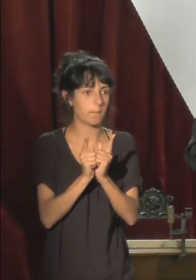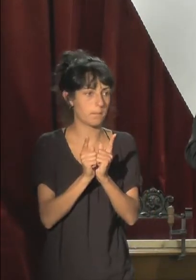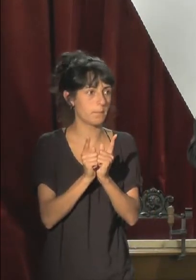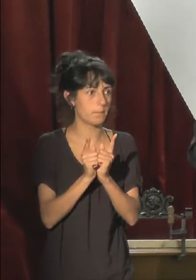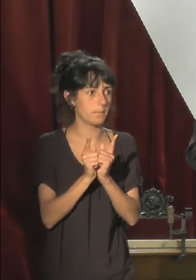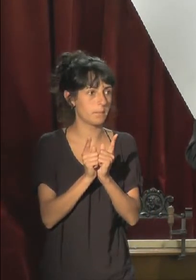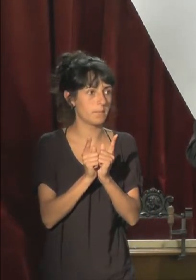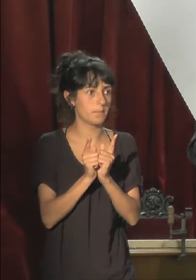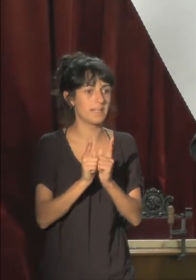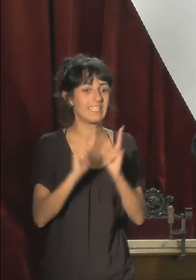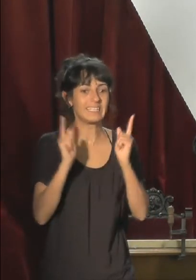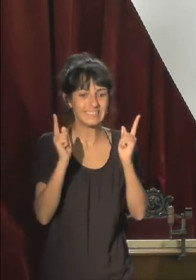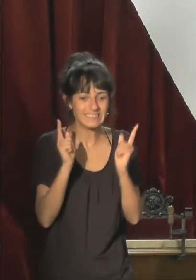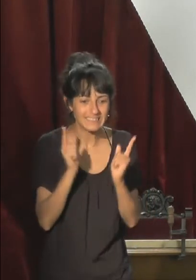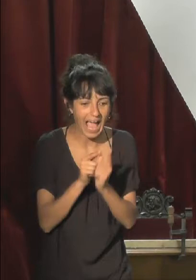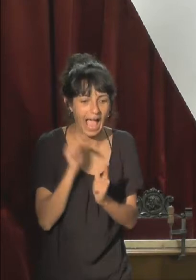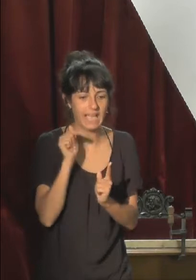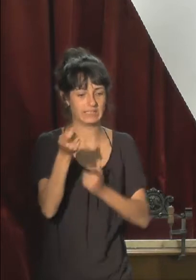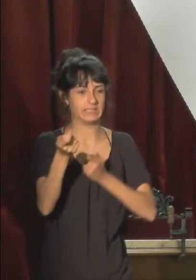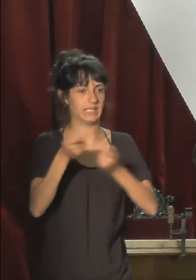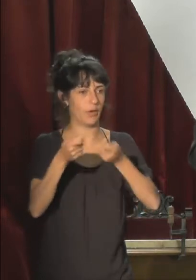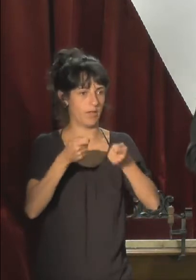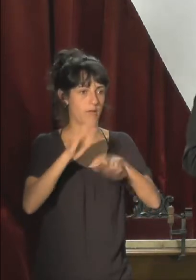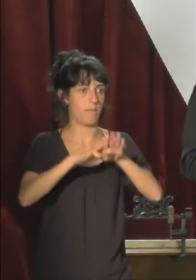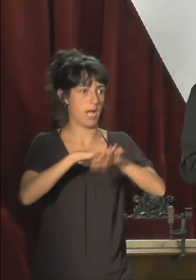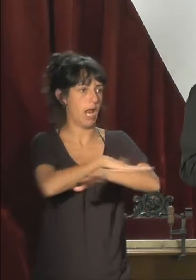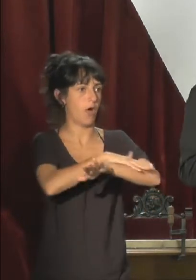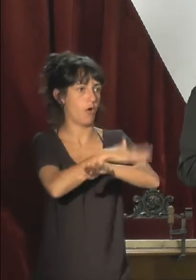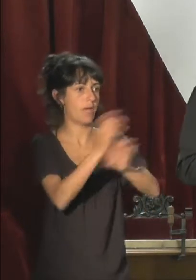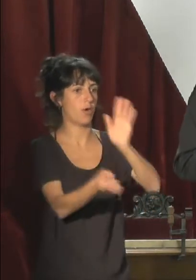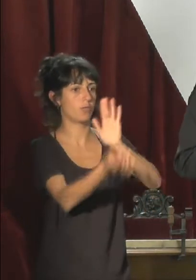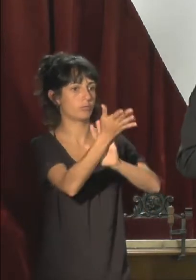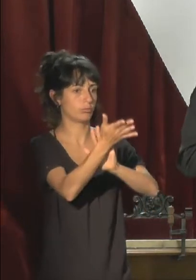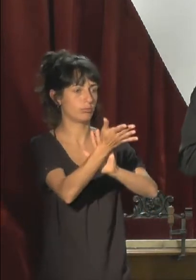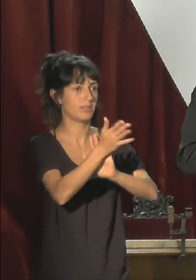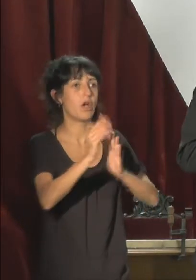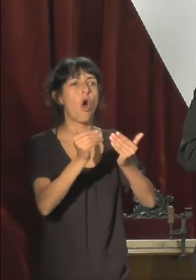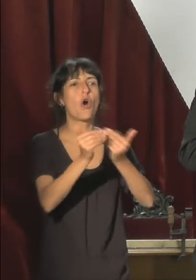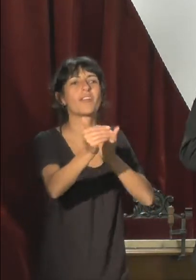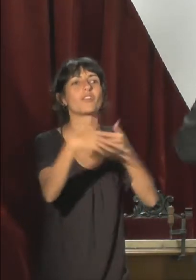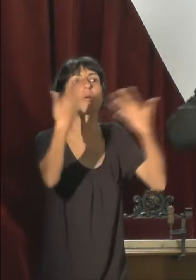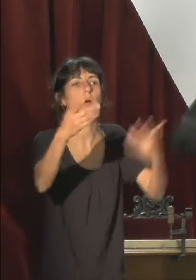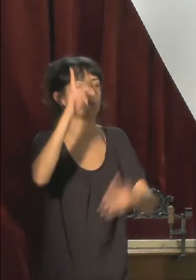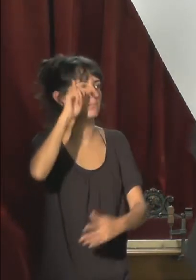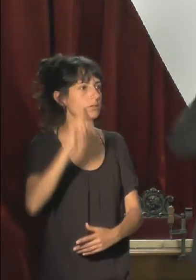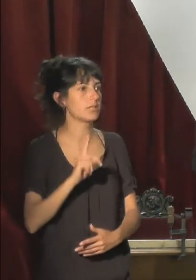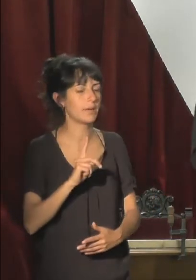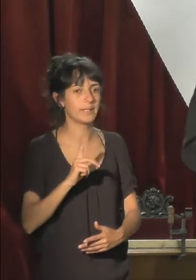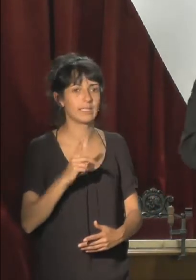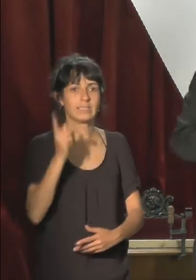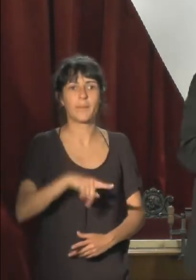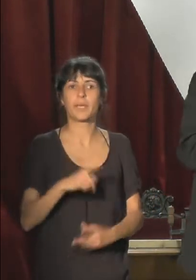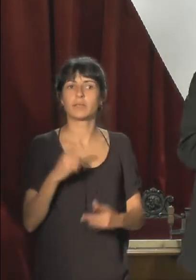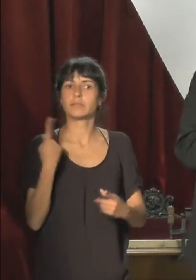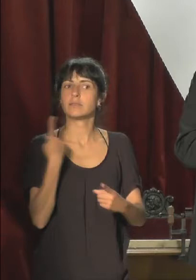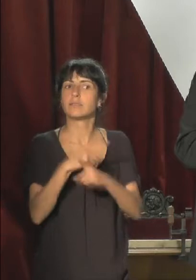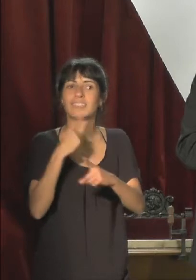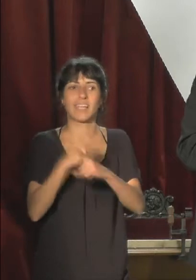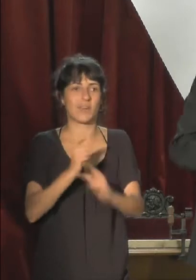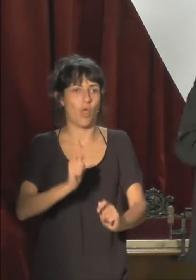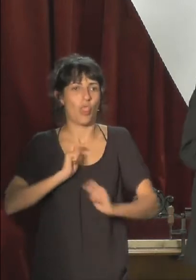en plenas negociacións para a formación dun goberno, e sen horizonte definido, con toda a tensión que